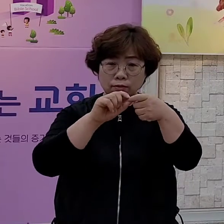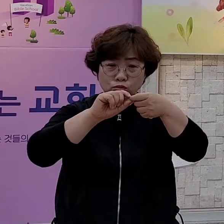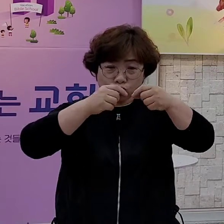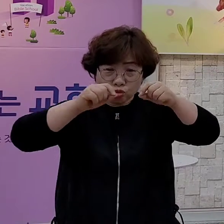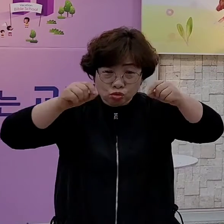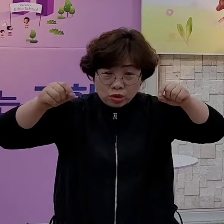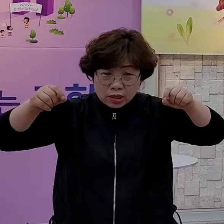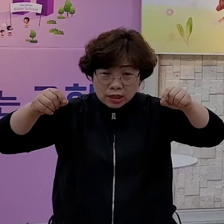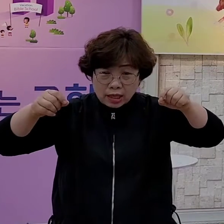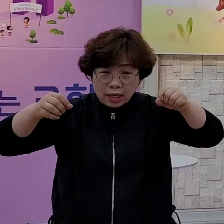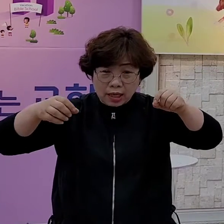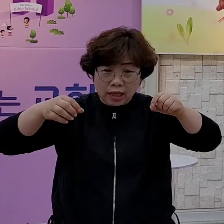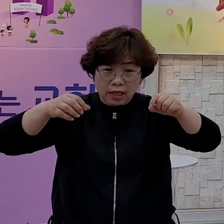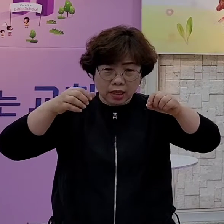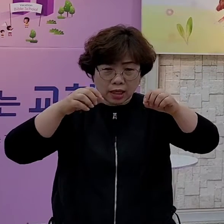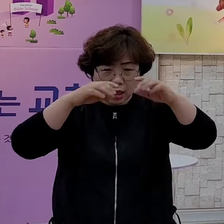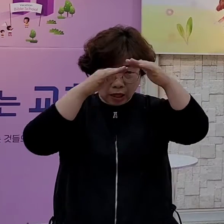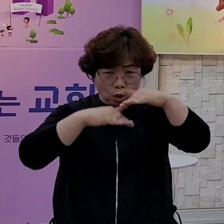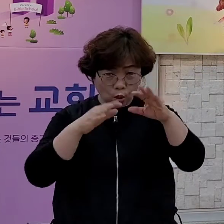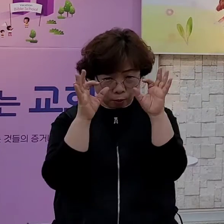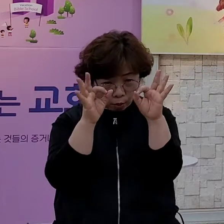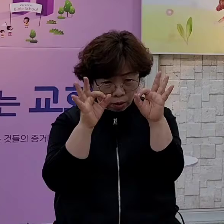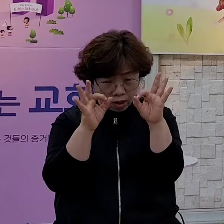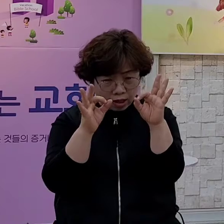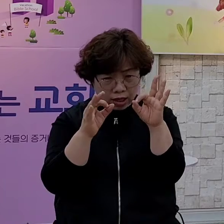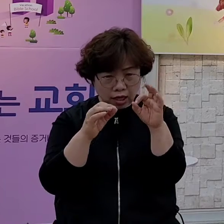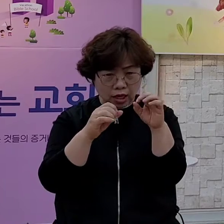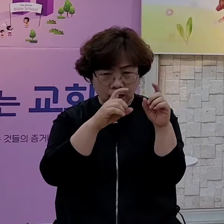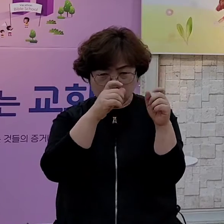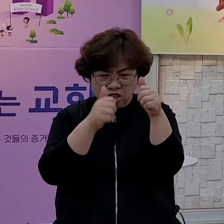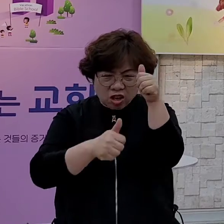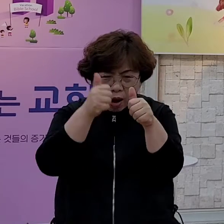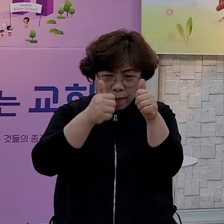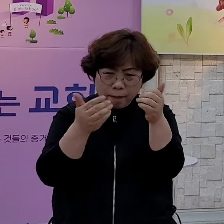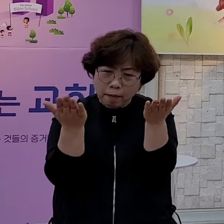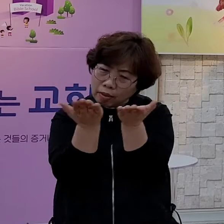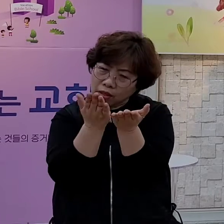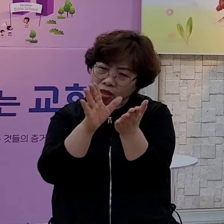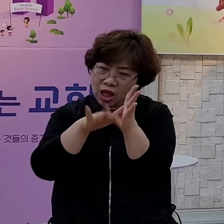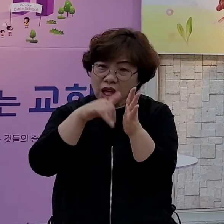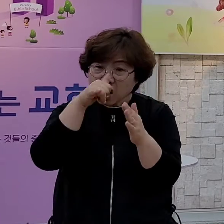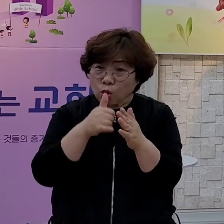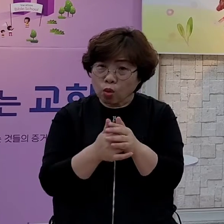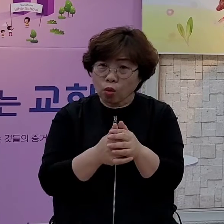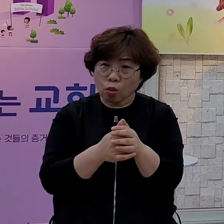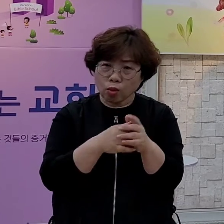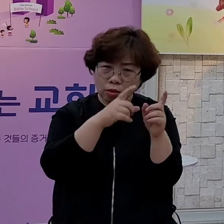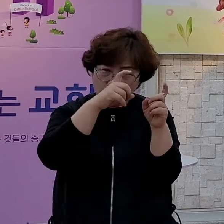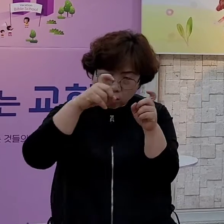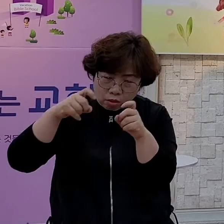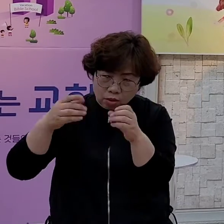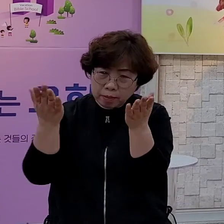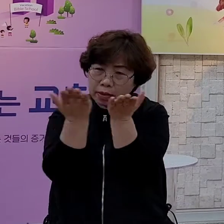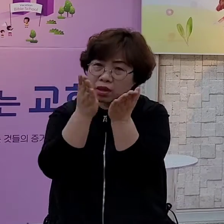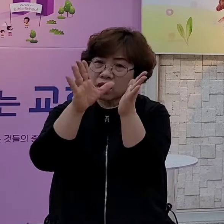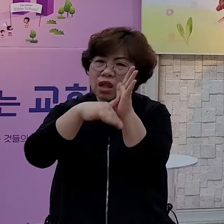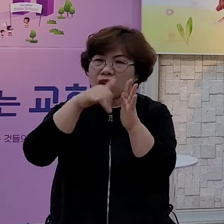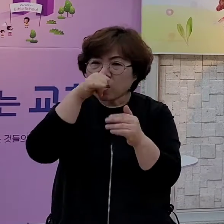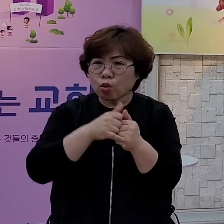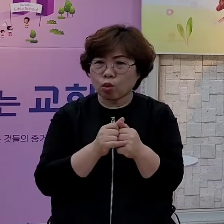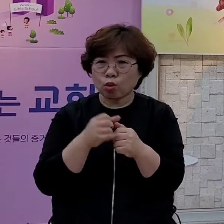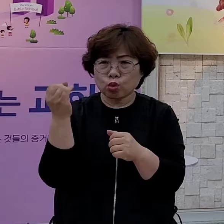따라서 시험이 되기도 하고, 시련이나 고난이 되기도 하고, 또 유혹이 되기도 합니다. 똑같은